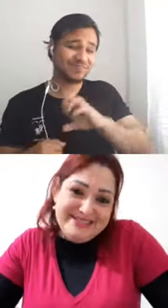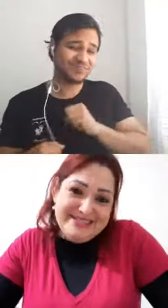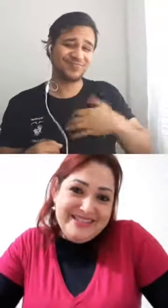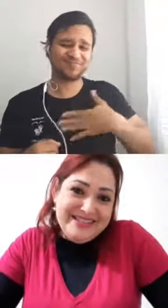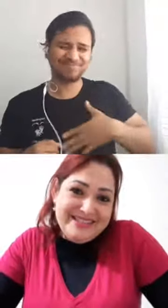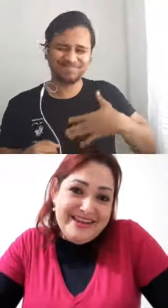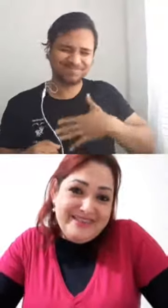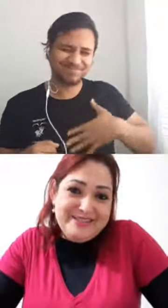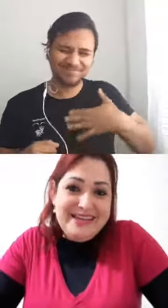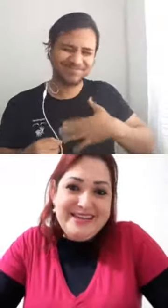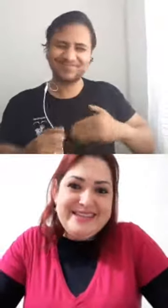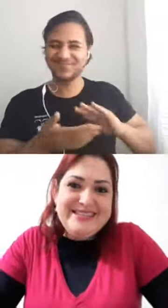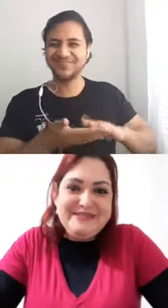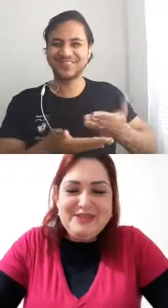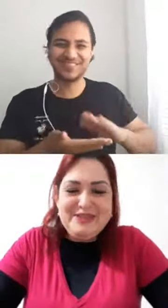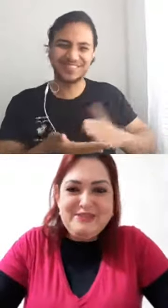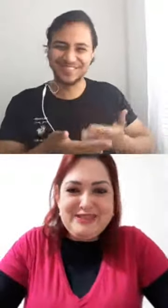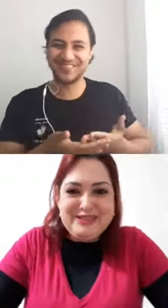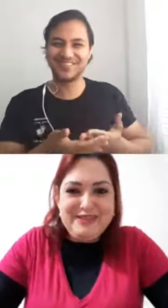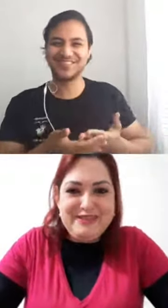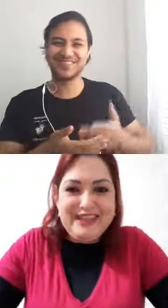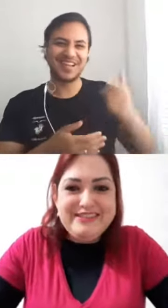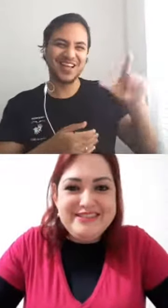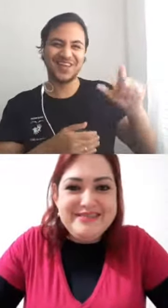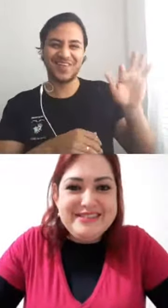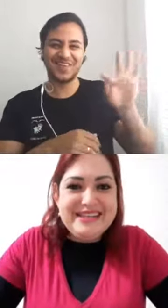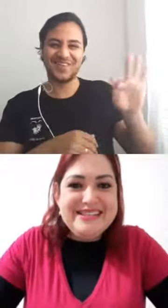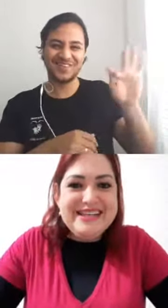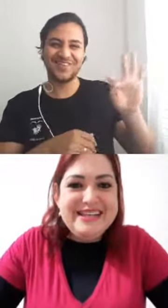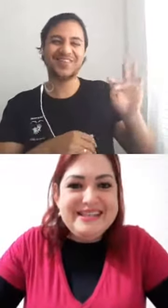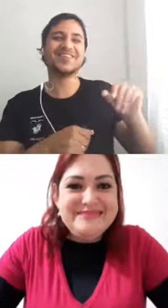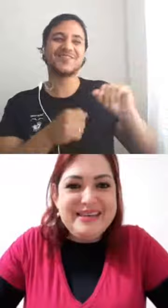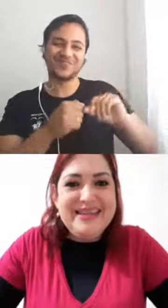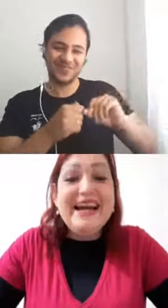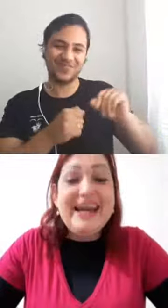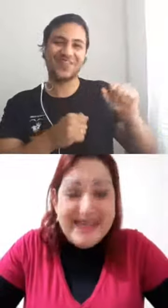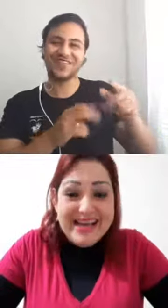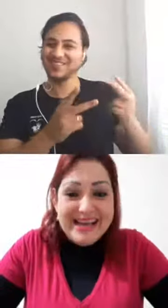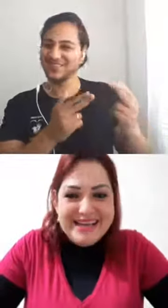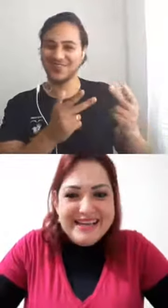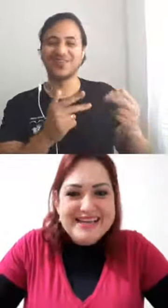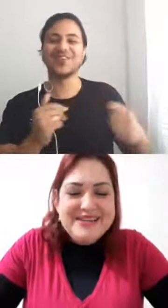tanto de ser intérprete. Se fosse para fazer outra faculdade, eu ia fazer nessa área também.